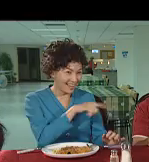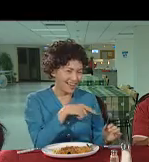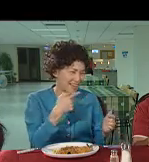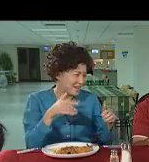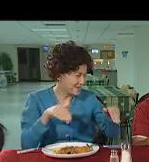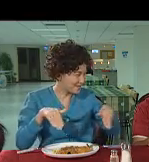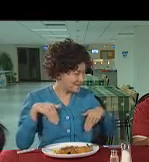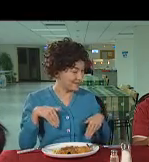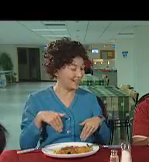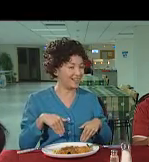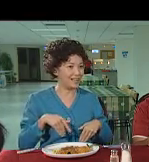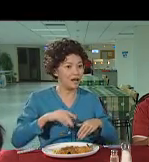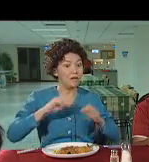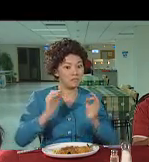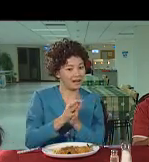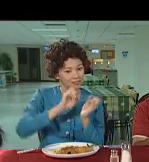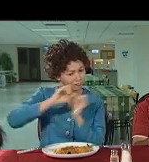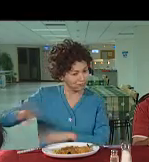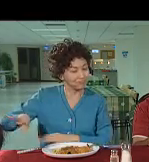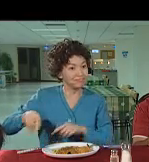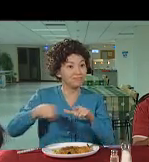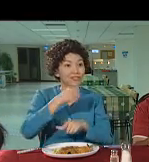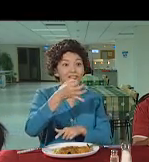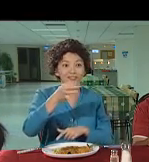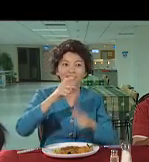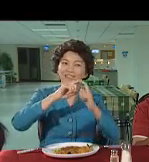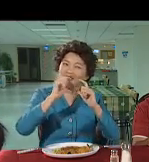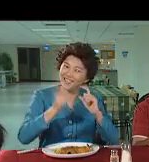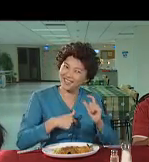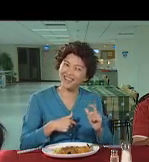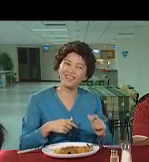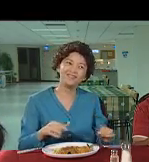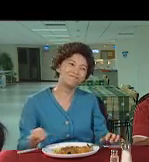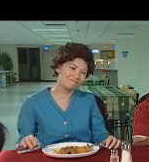他很乖耶马上放弃公费就回来的哦